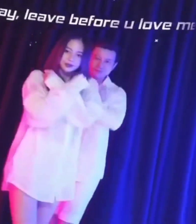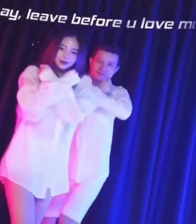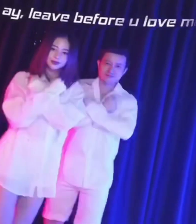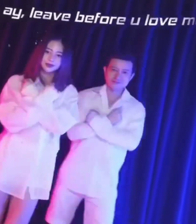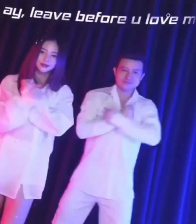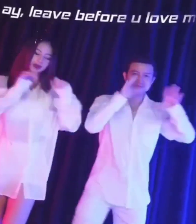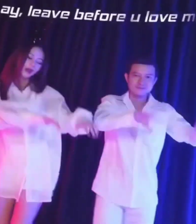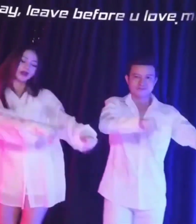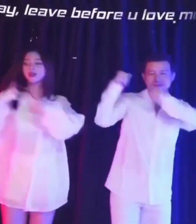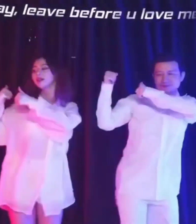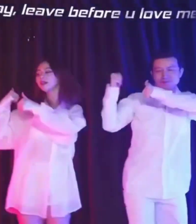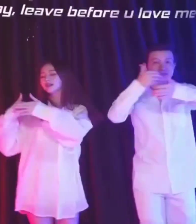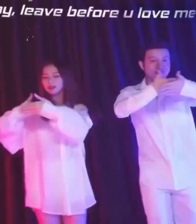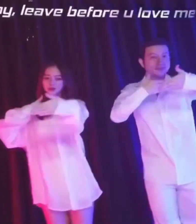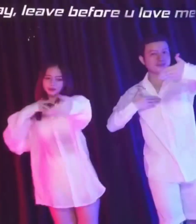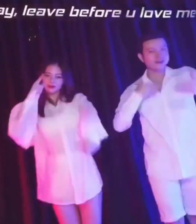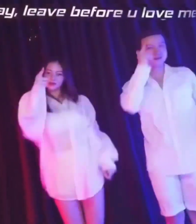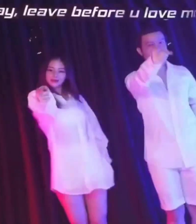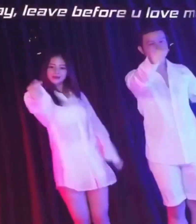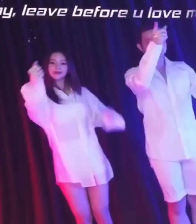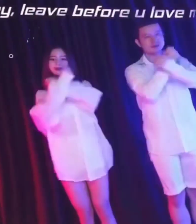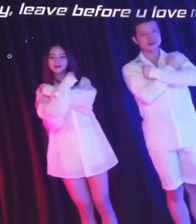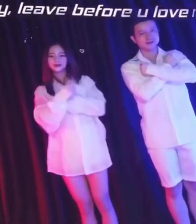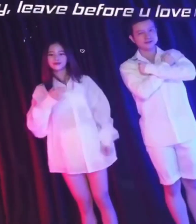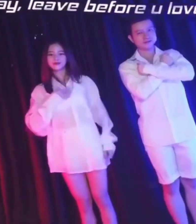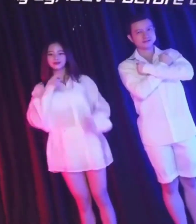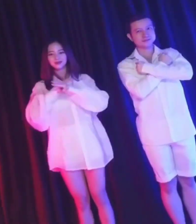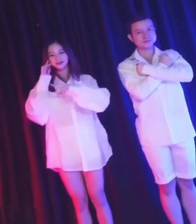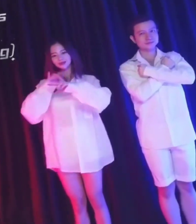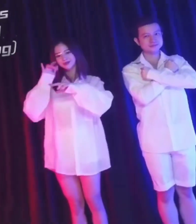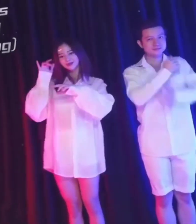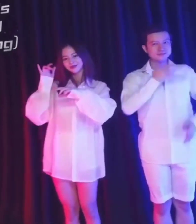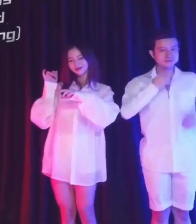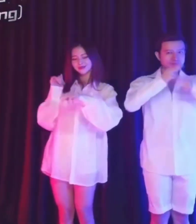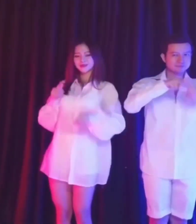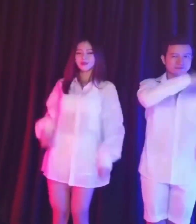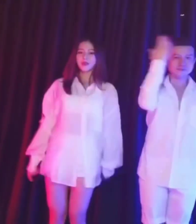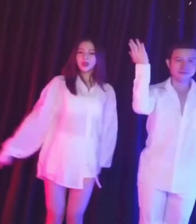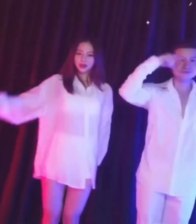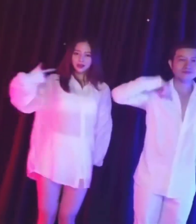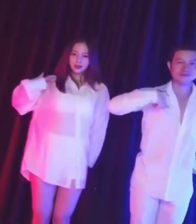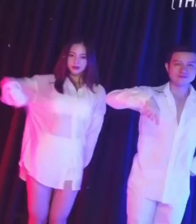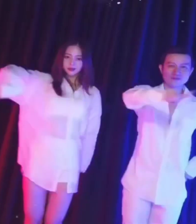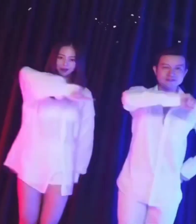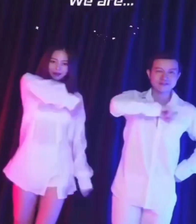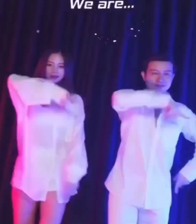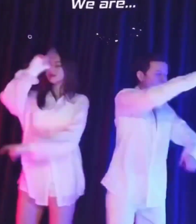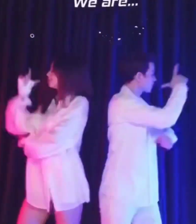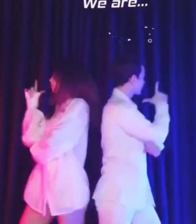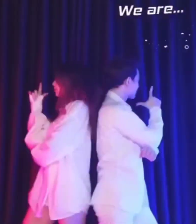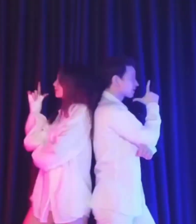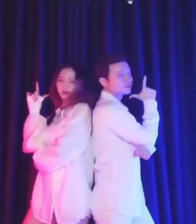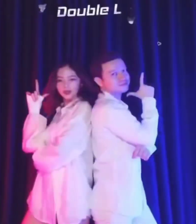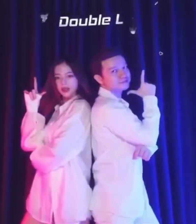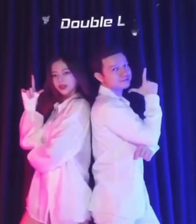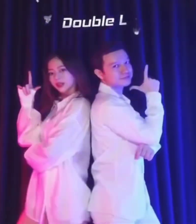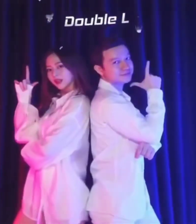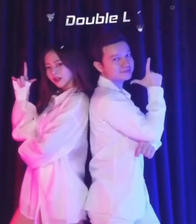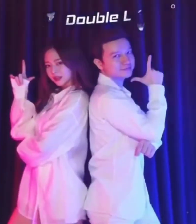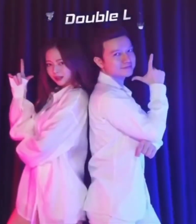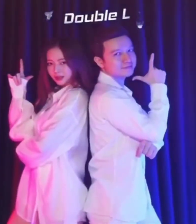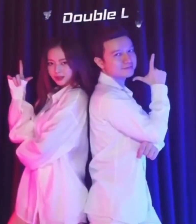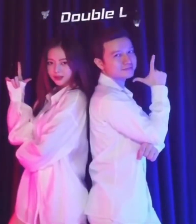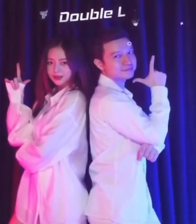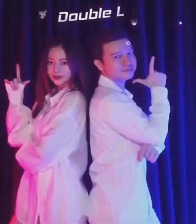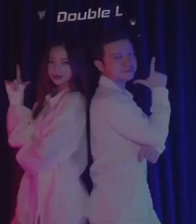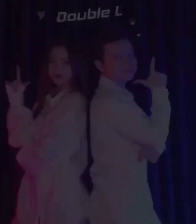trình thì vẫn phải nhảy là chính, nên tụi mình chỉ dựa vào thủ ngữ và biến đổi sao cho nó thành một bài nhảy. Đôi khi động